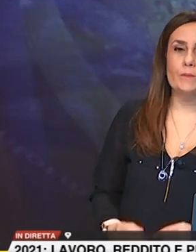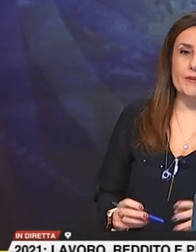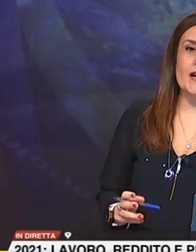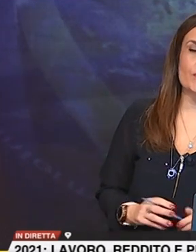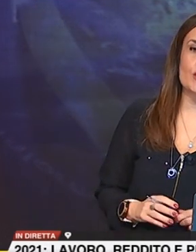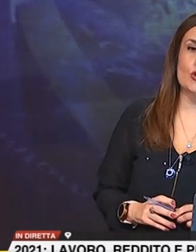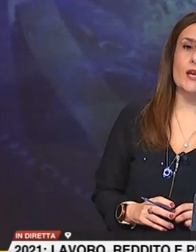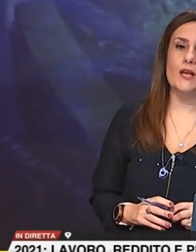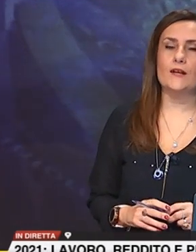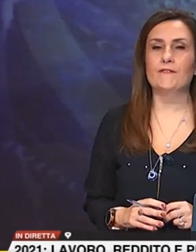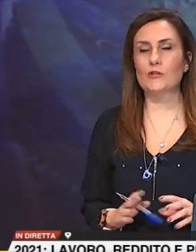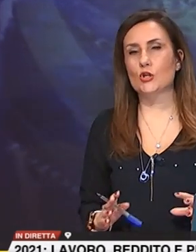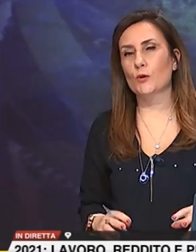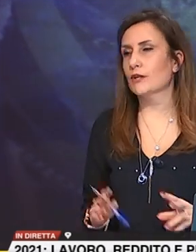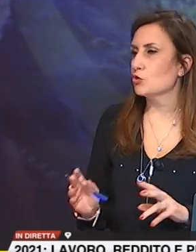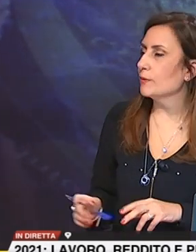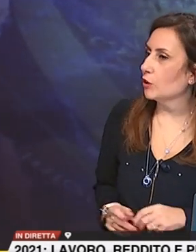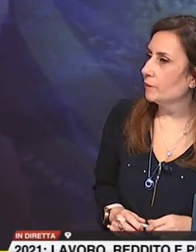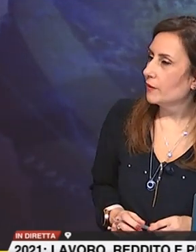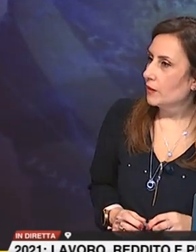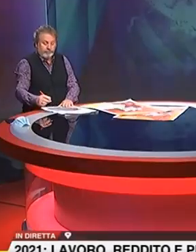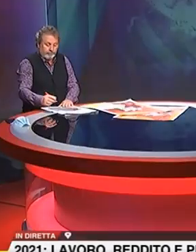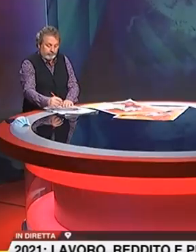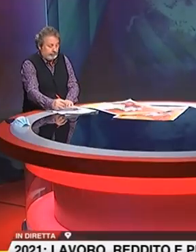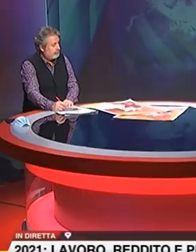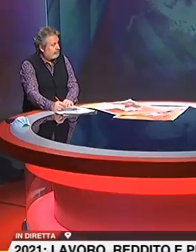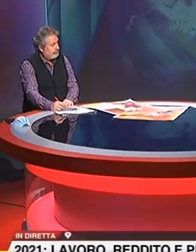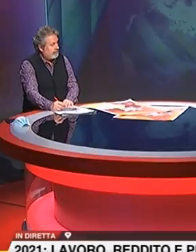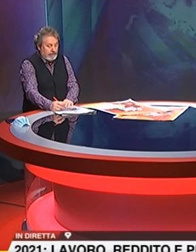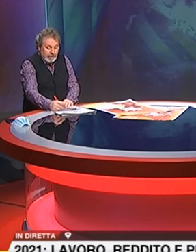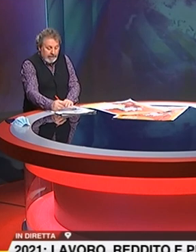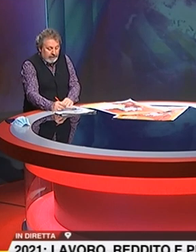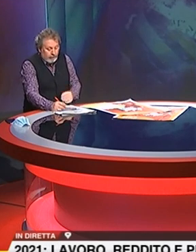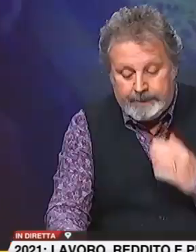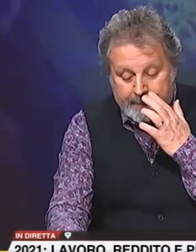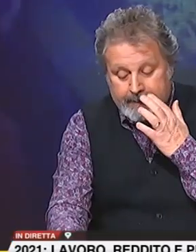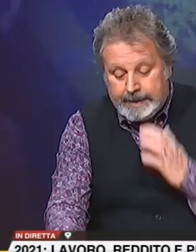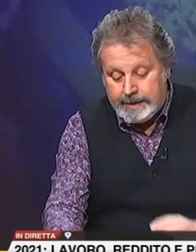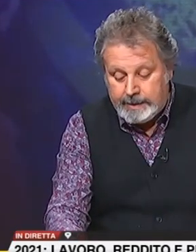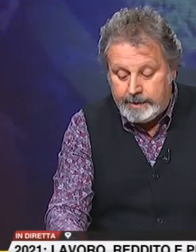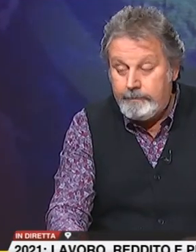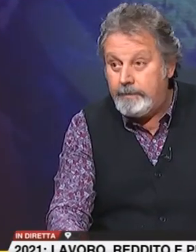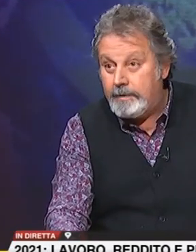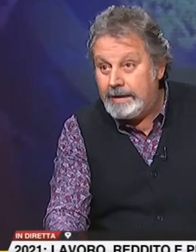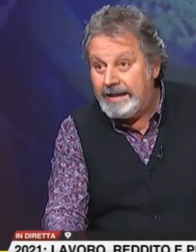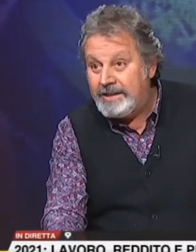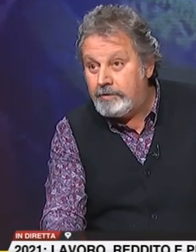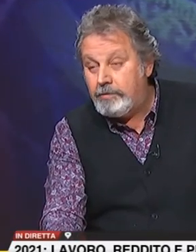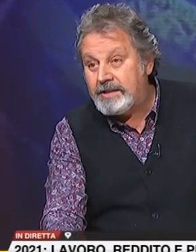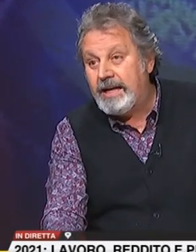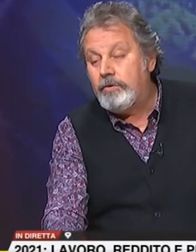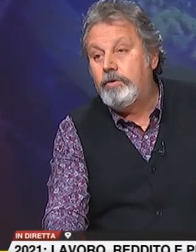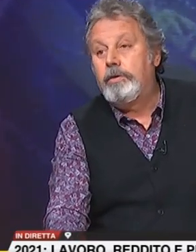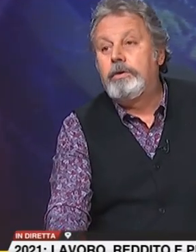Ho capito. Perfetto, adesso le faccio rispondere subito. Davvero. Allora, da inizio